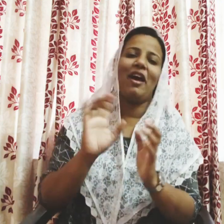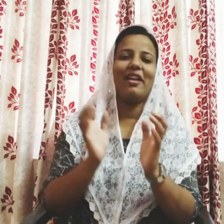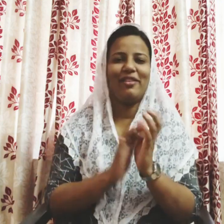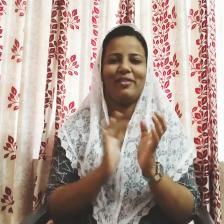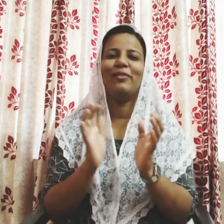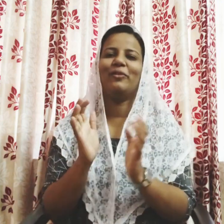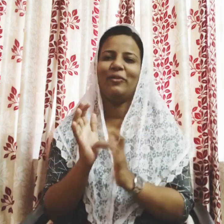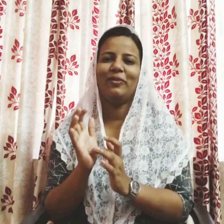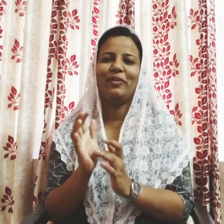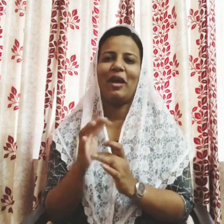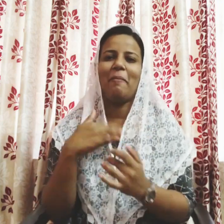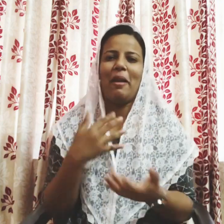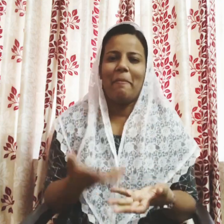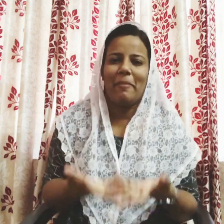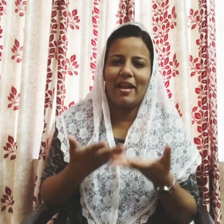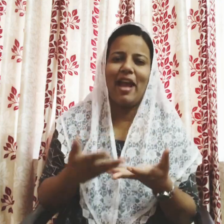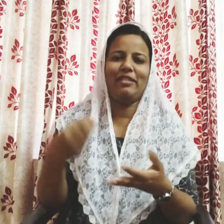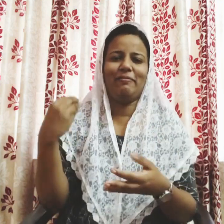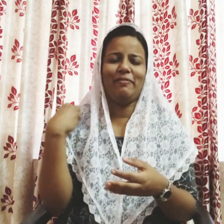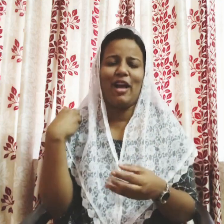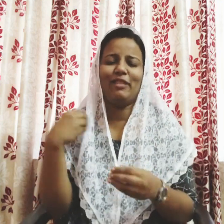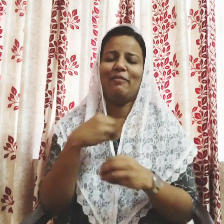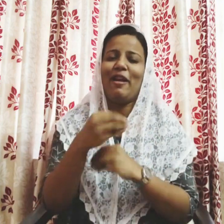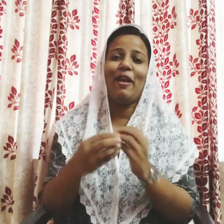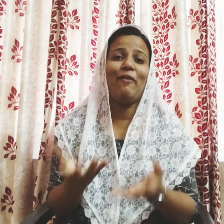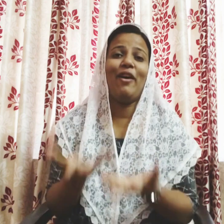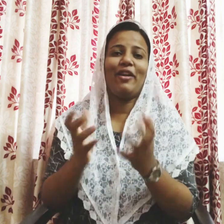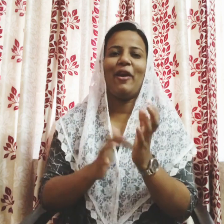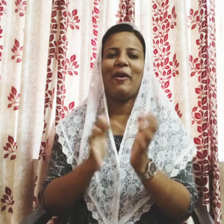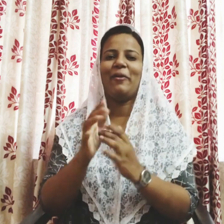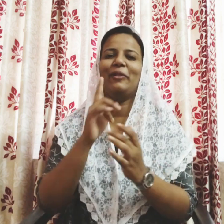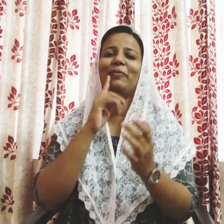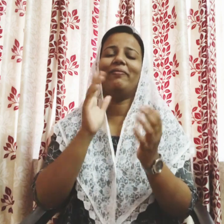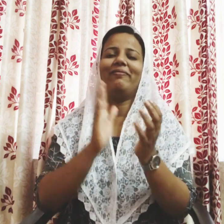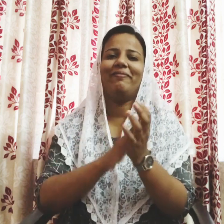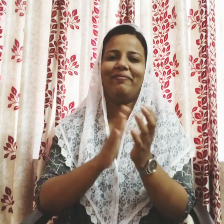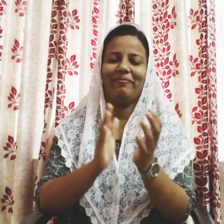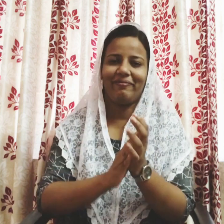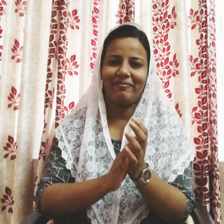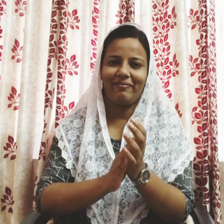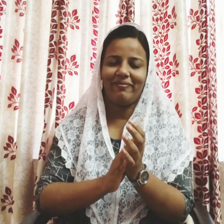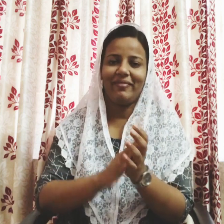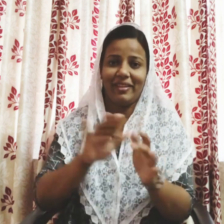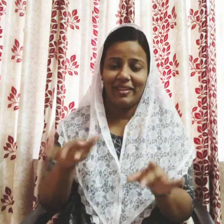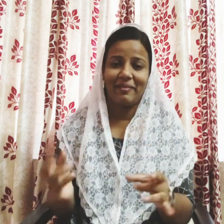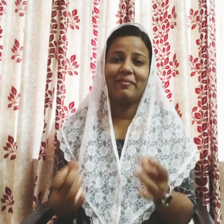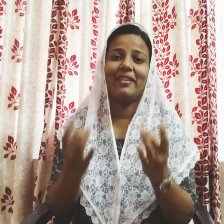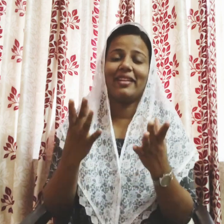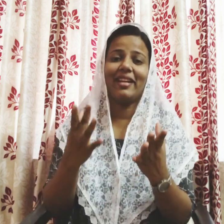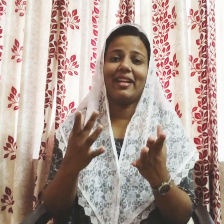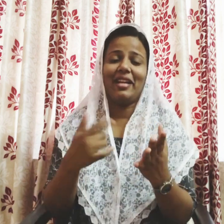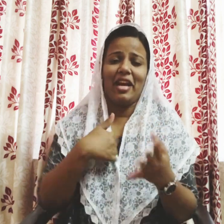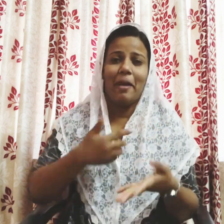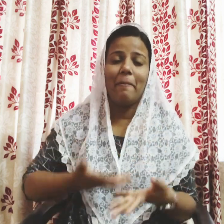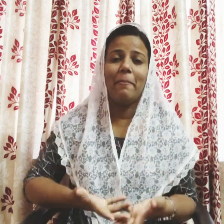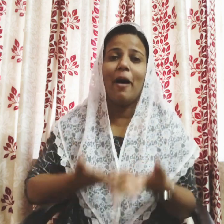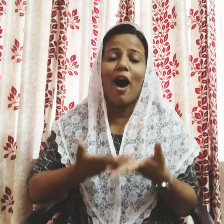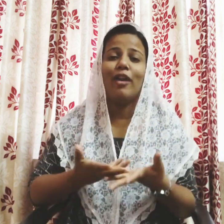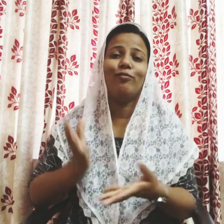നമ്മുടെ ഭാരങ്ങളെ, നമ്മുടെ പ്രയാസങ്ങളെ ചുമക്കുന്ന കർത്താവ് വാഴ്ത്തപ്പെടുമാറാകട്ടെ. അതെ, ഈ പ്രഭാതത്തിൽ ആ എൻ്റെ ഭാരങ്ങളെ